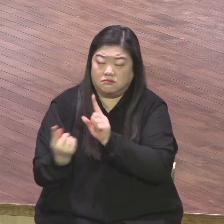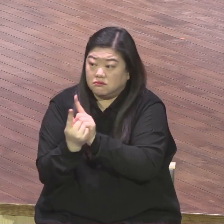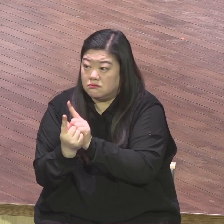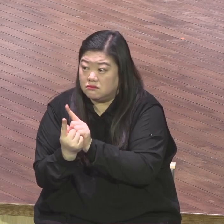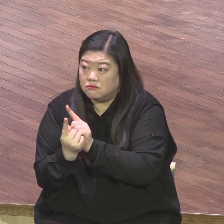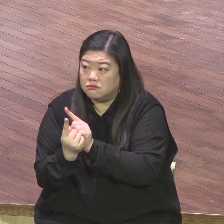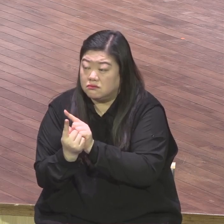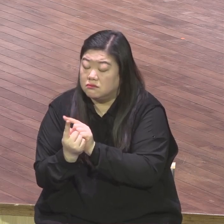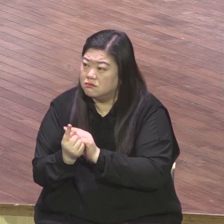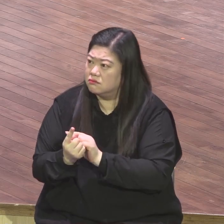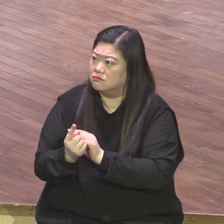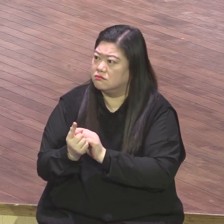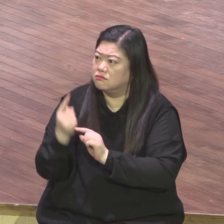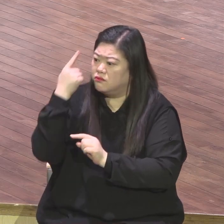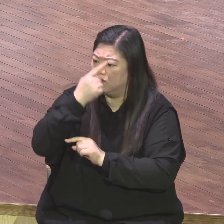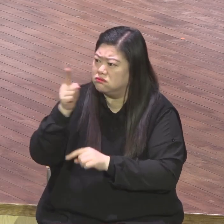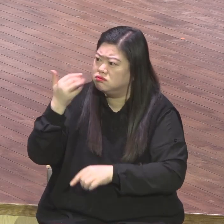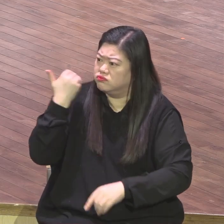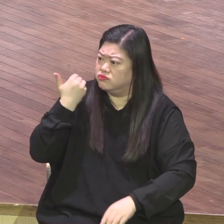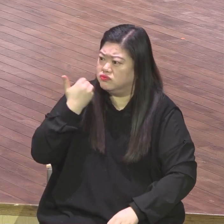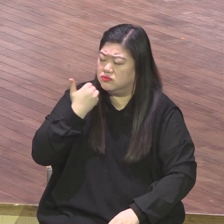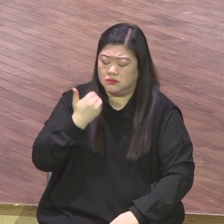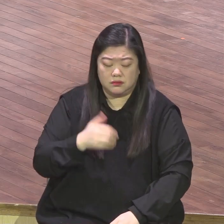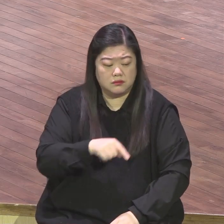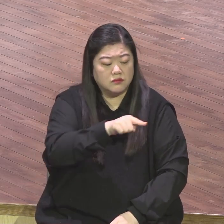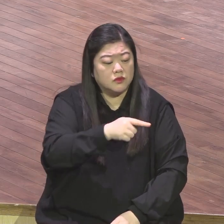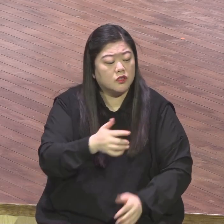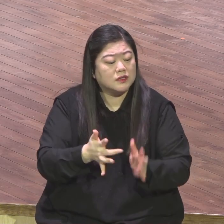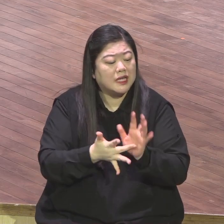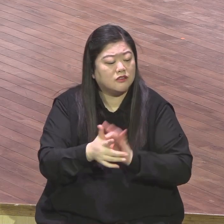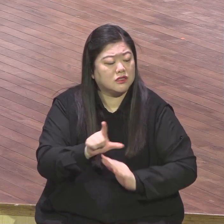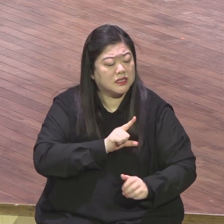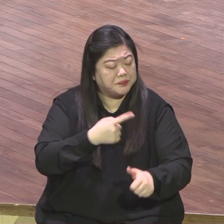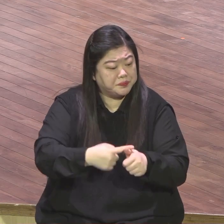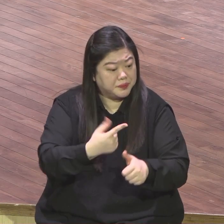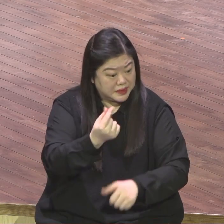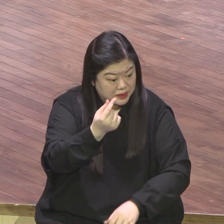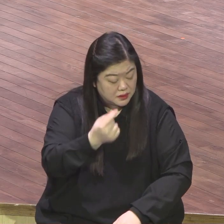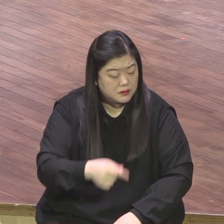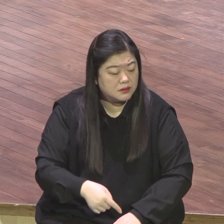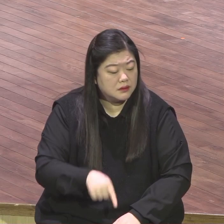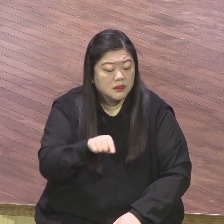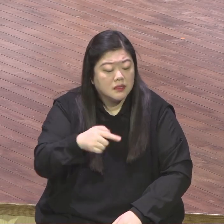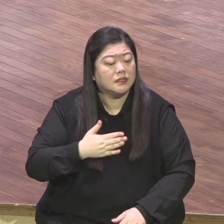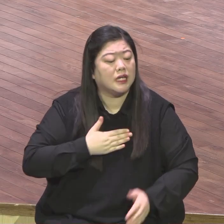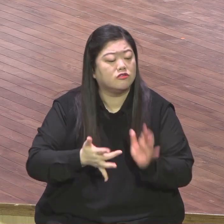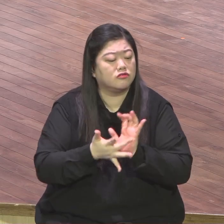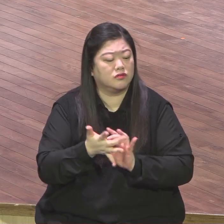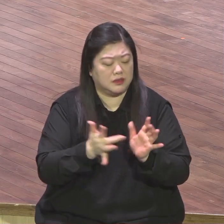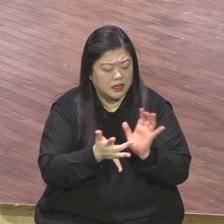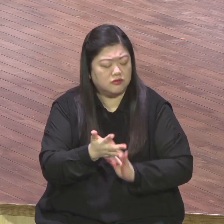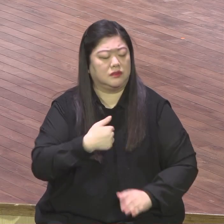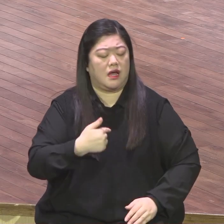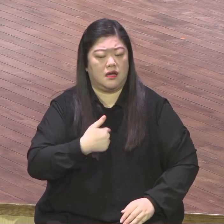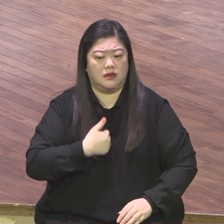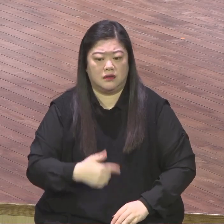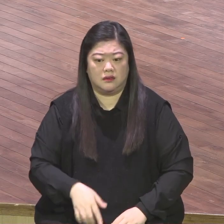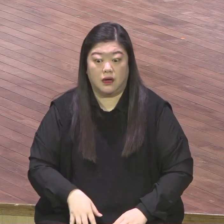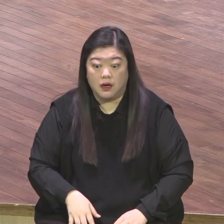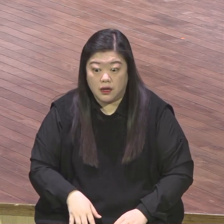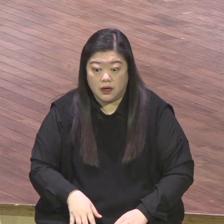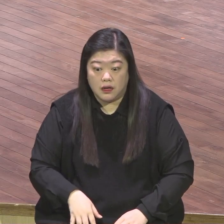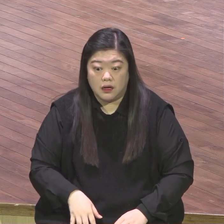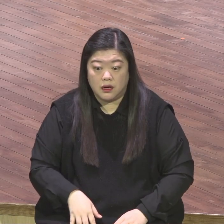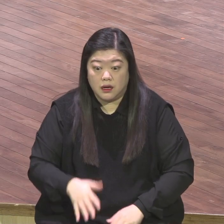부활한 예수 그리스도를 길거리에서 만난 이후에 예수 그리스도에 대해서 자신이 갖고 있던